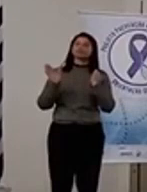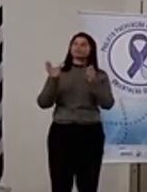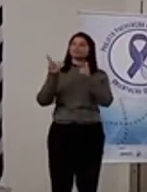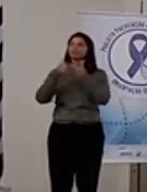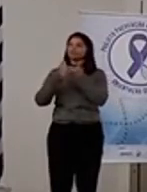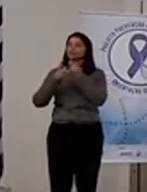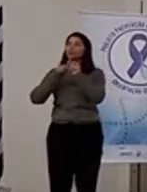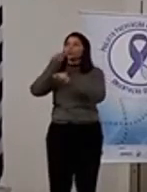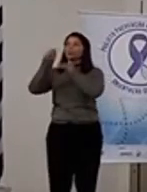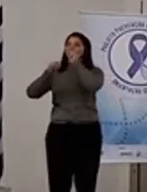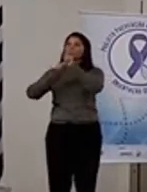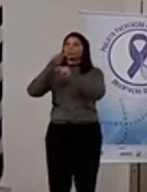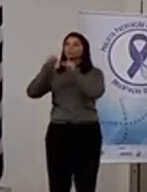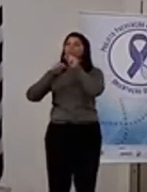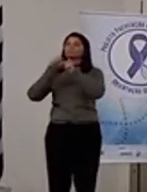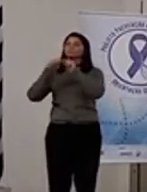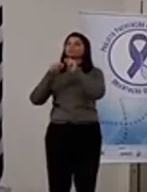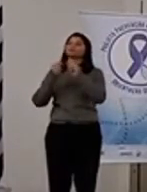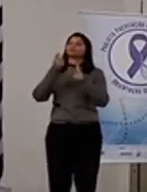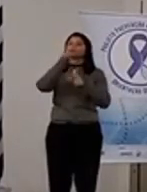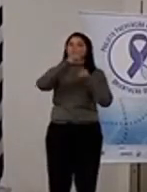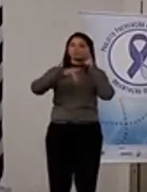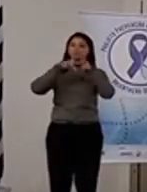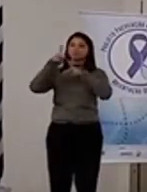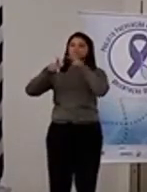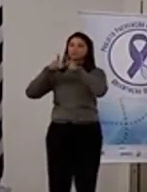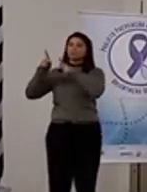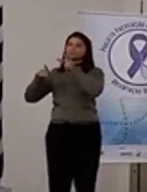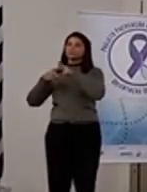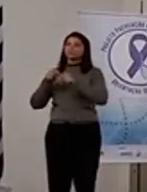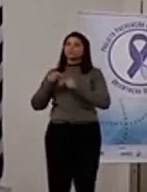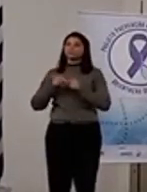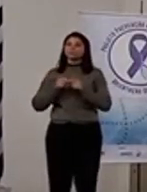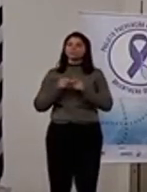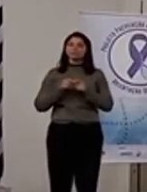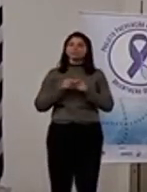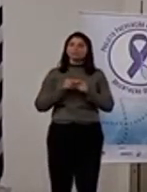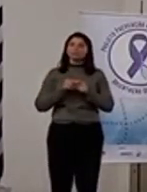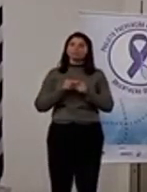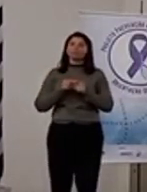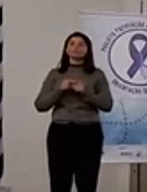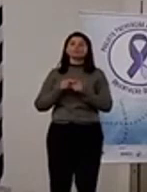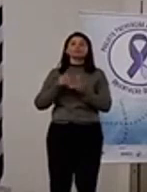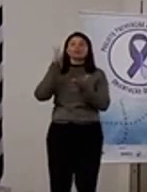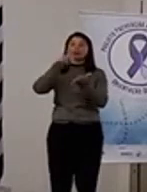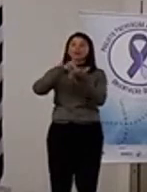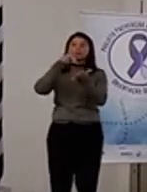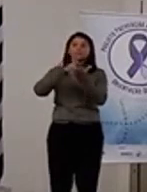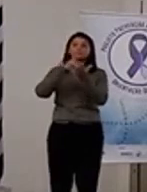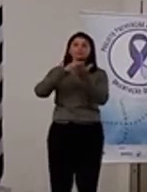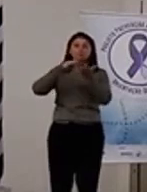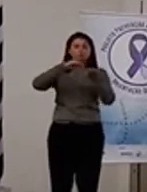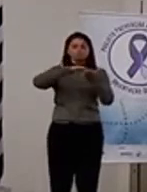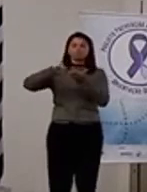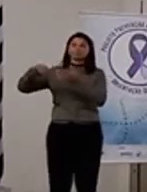como o mielomeningocele na população. Então você pode... É bom lembrar que, na verdade, não dá para excluir uma da outra,